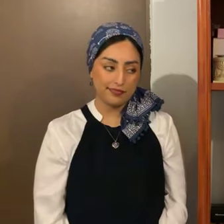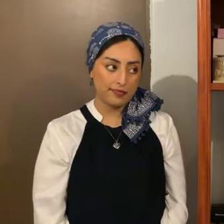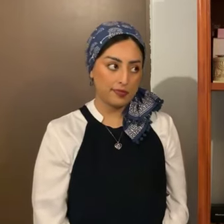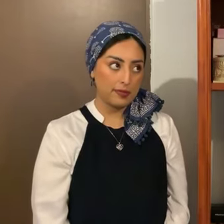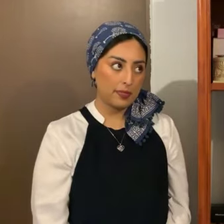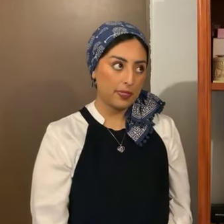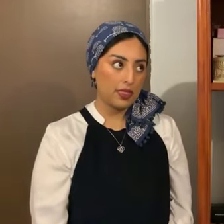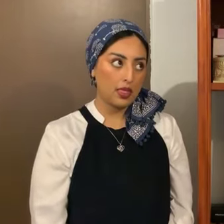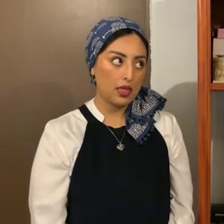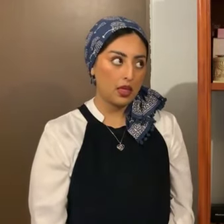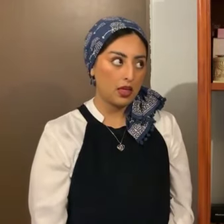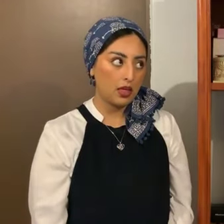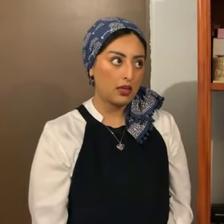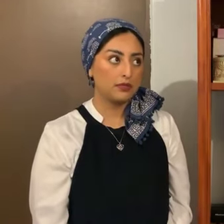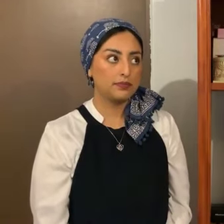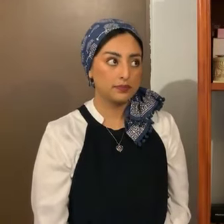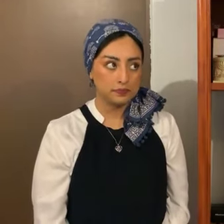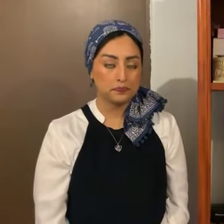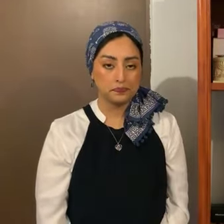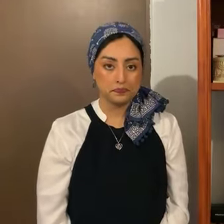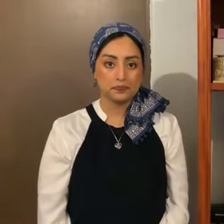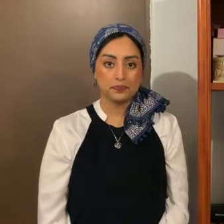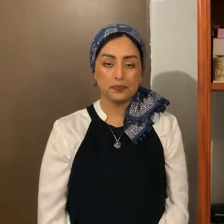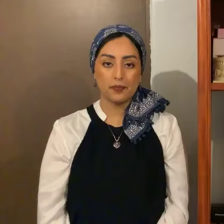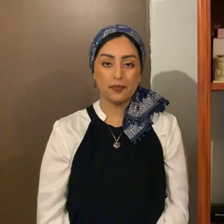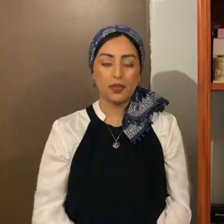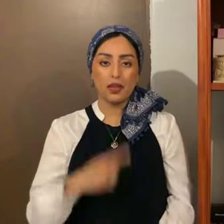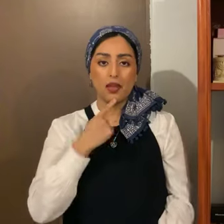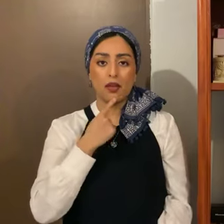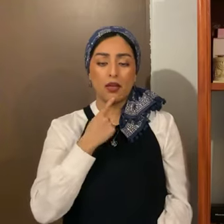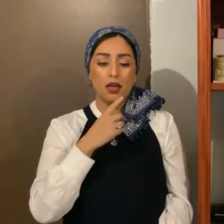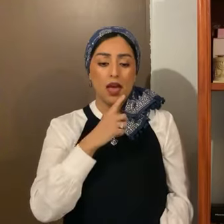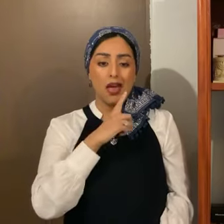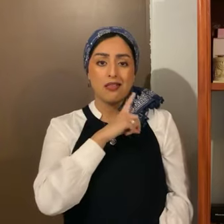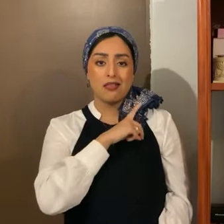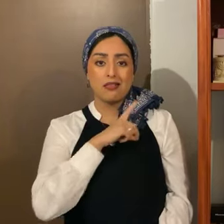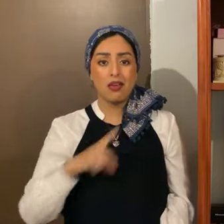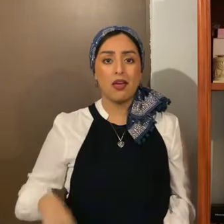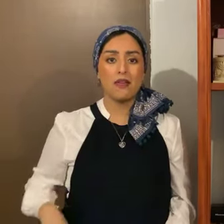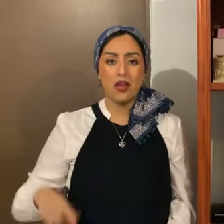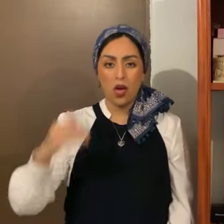la afirmación de confianza. Anótenlo,